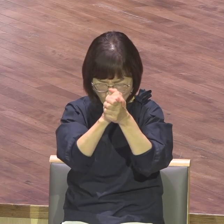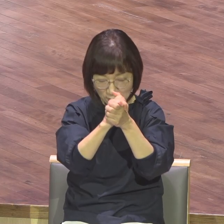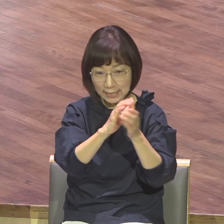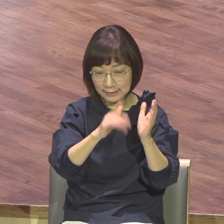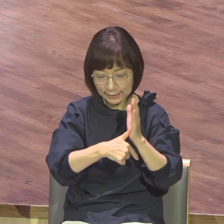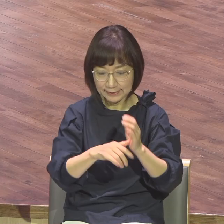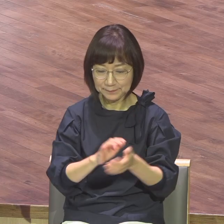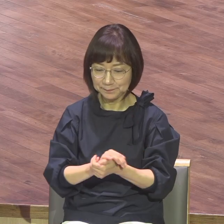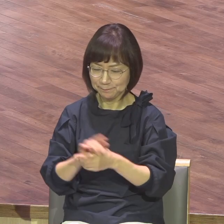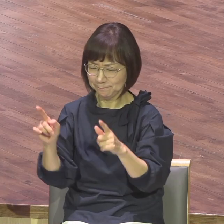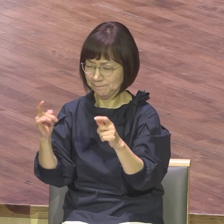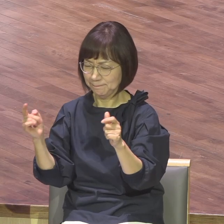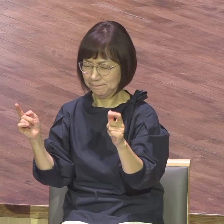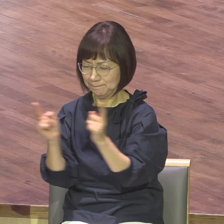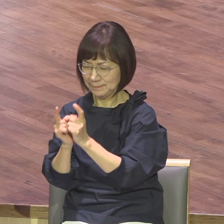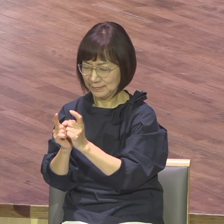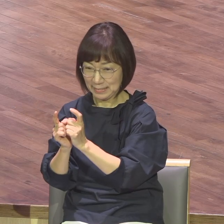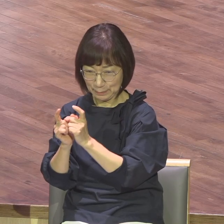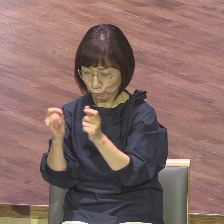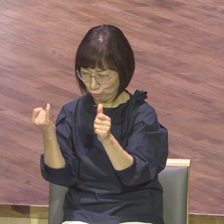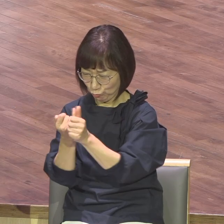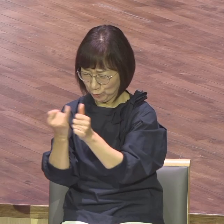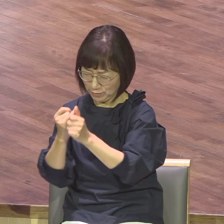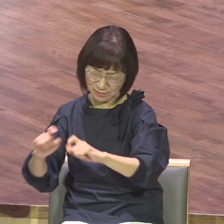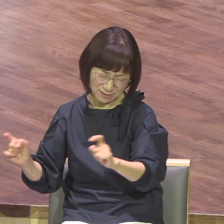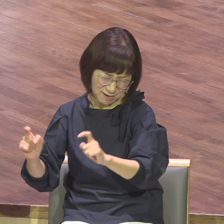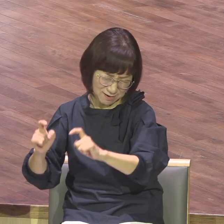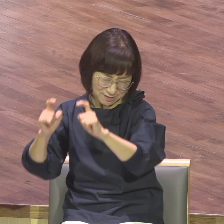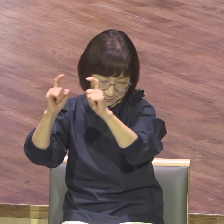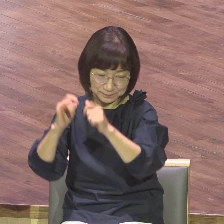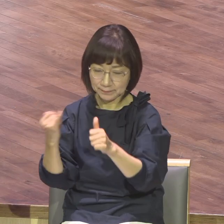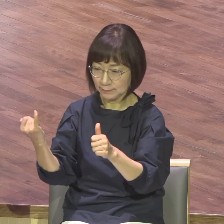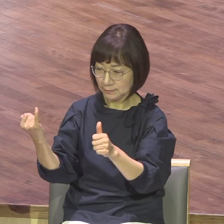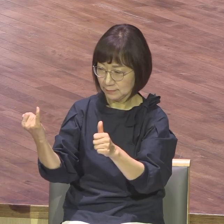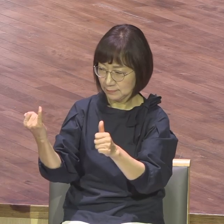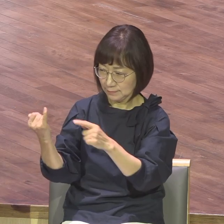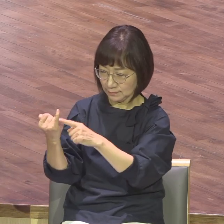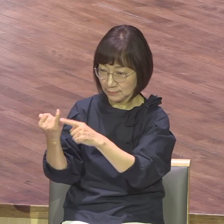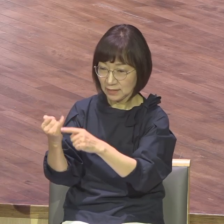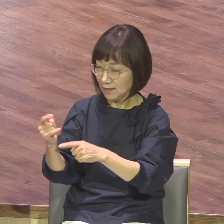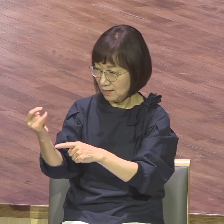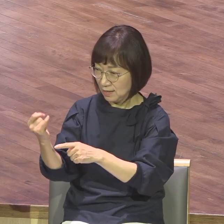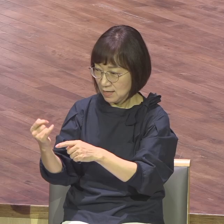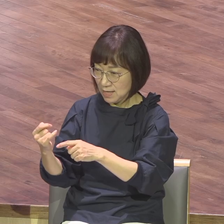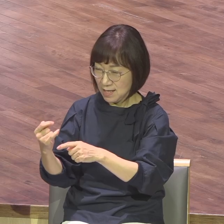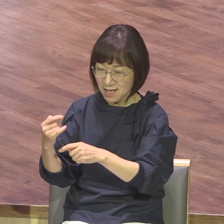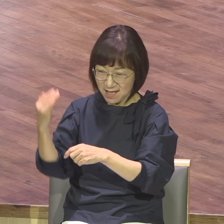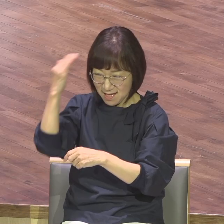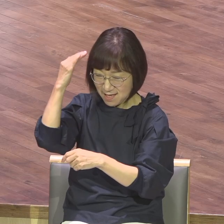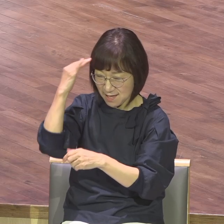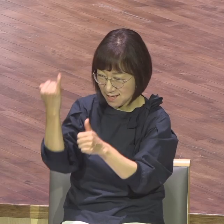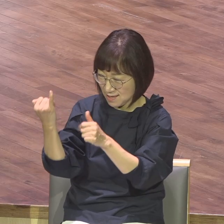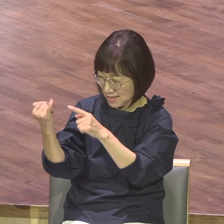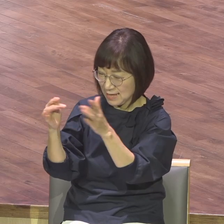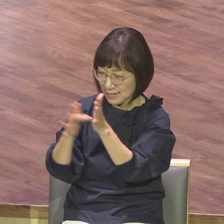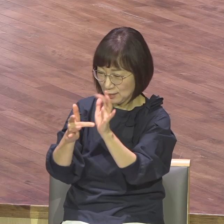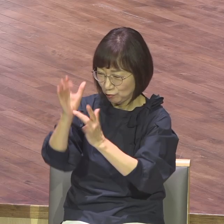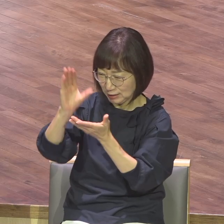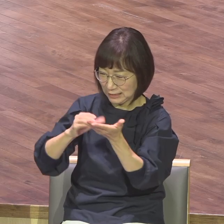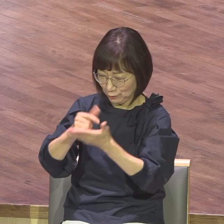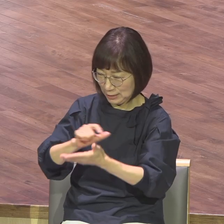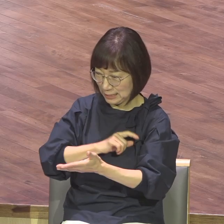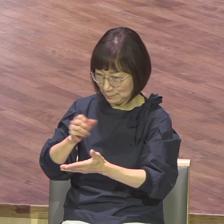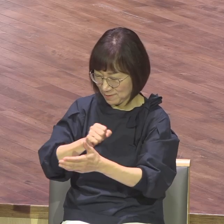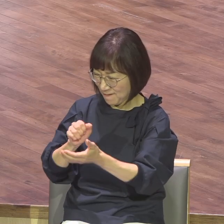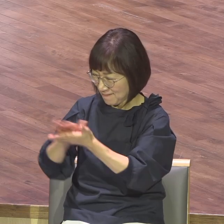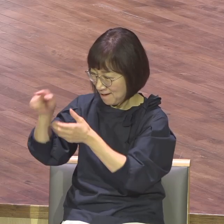이러니까 예수 그리스도님 이름 명하니 이 귀신 싹 나가라 이랬더니 내가 막 귀신이야 그러더래. 그때부터는 그 말